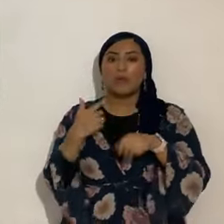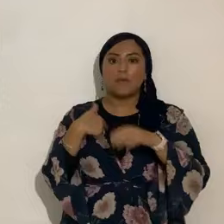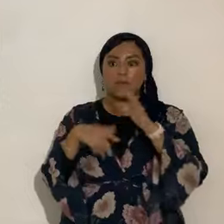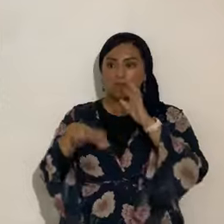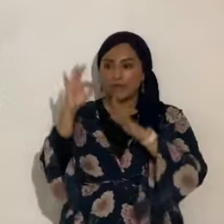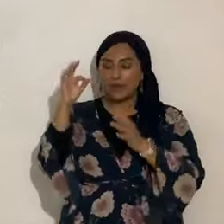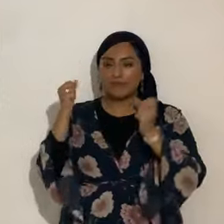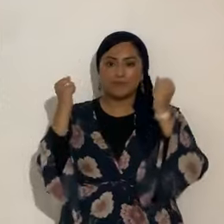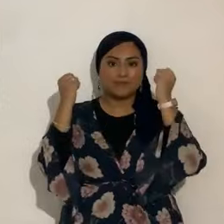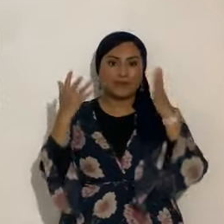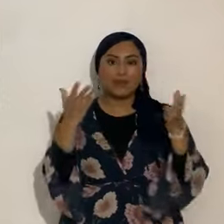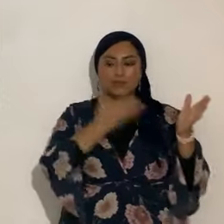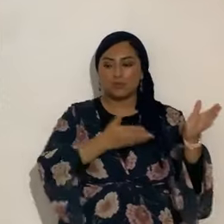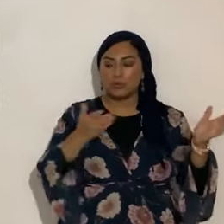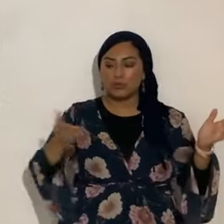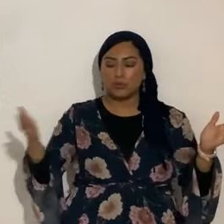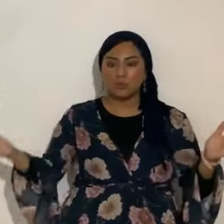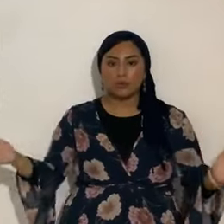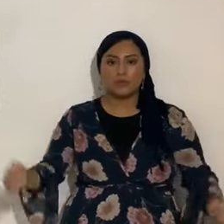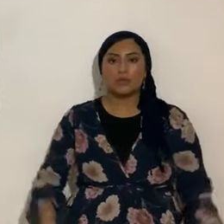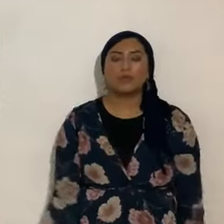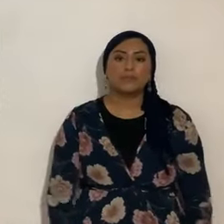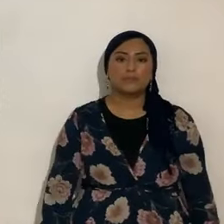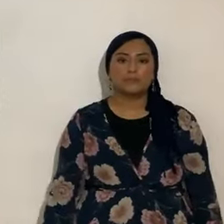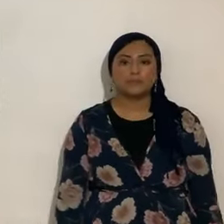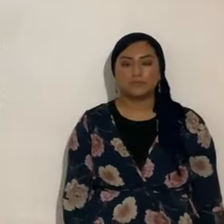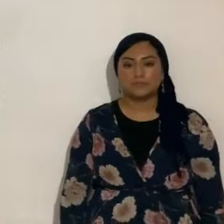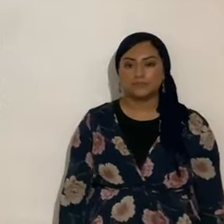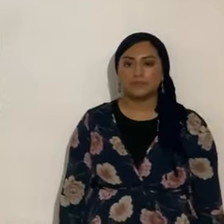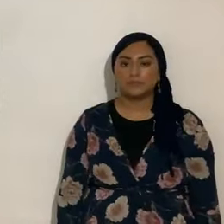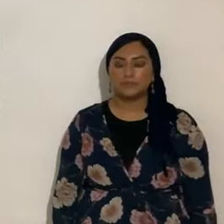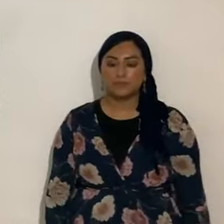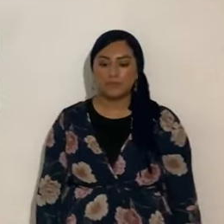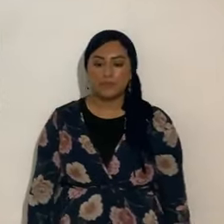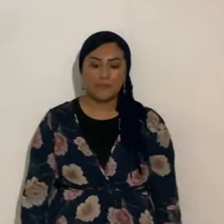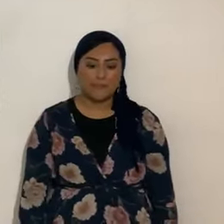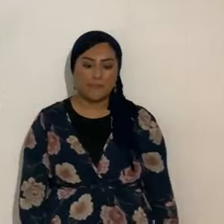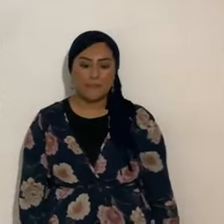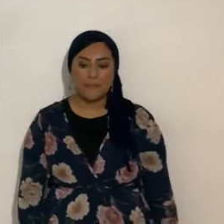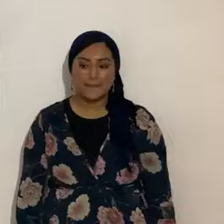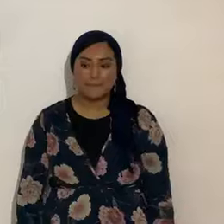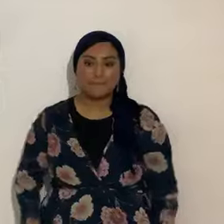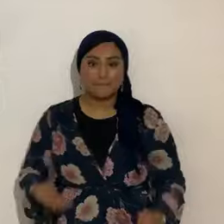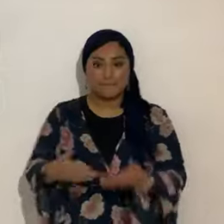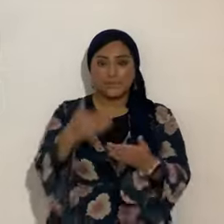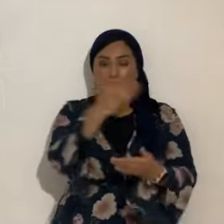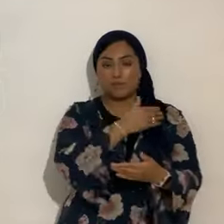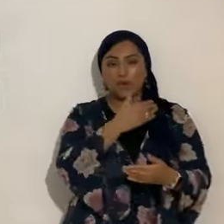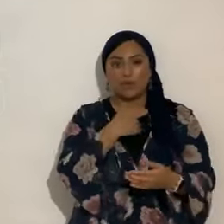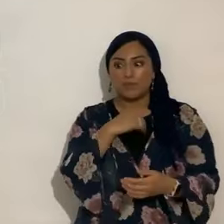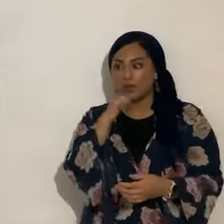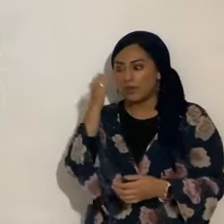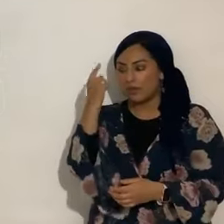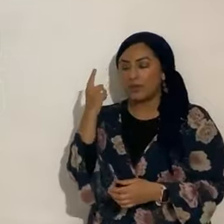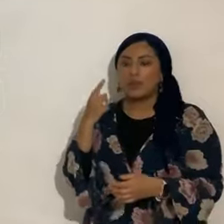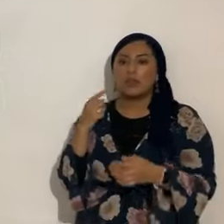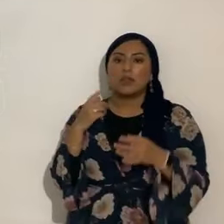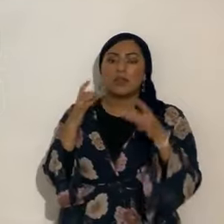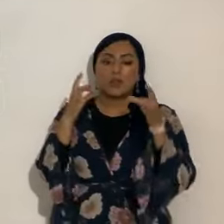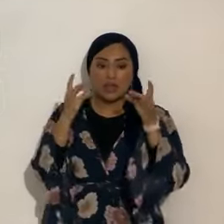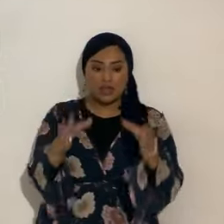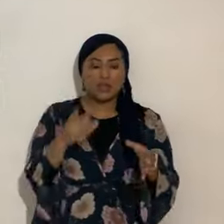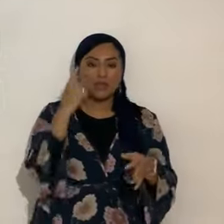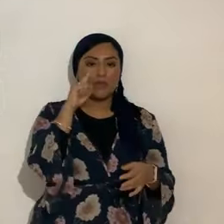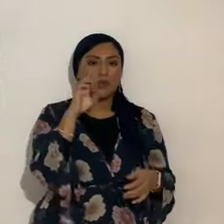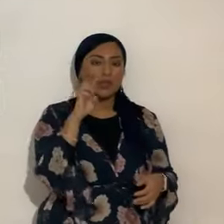encuentran muchas cosas. Muchas cosas que aparentemente, que no entendíamos. El odio es